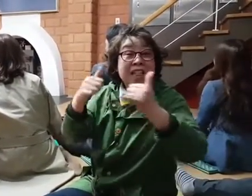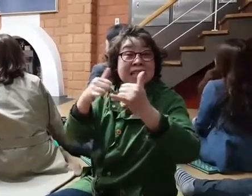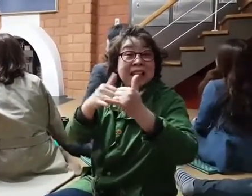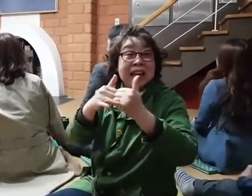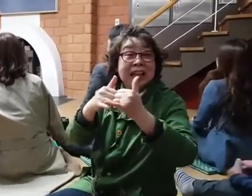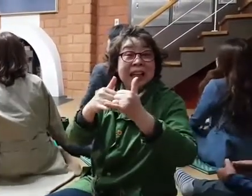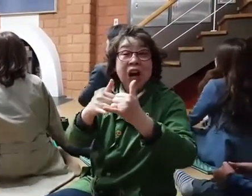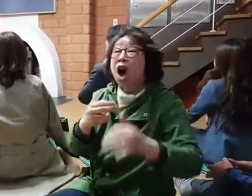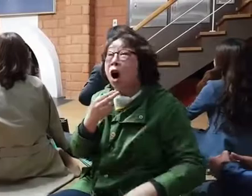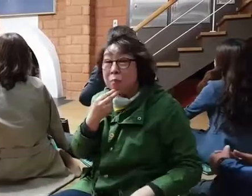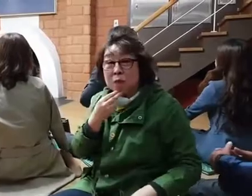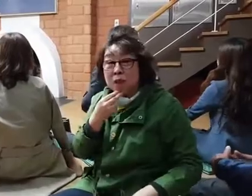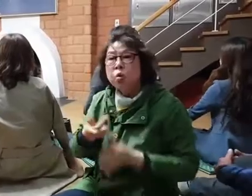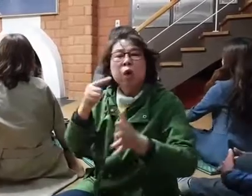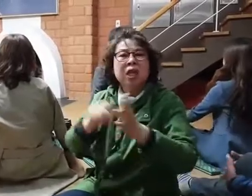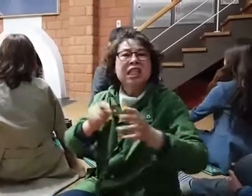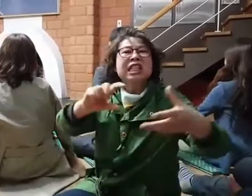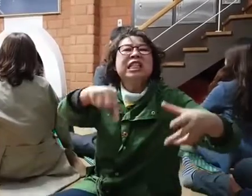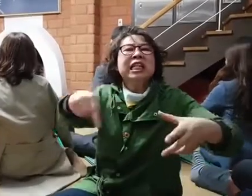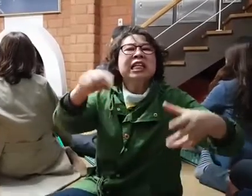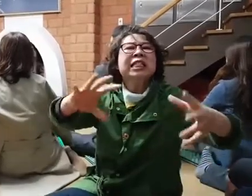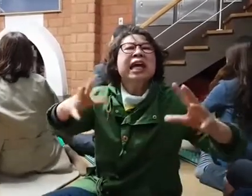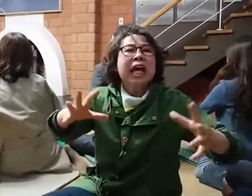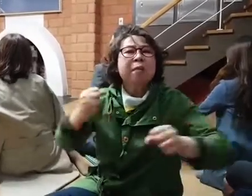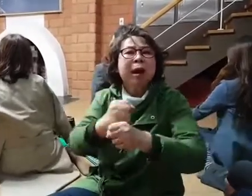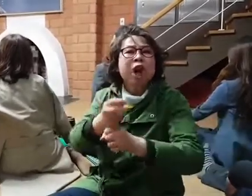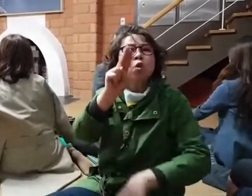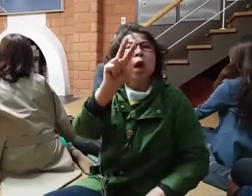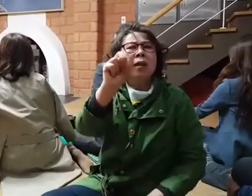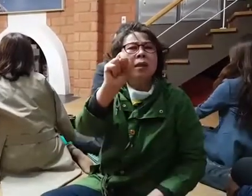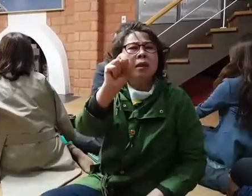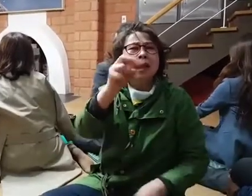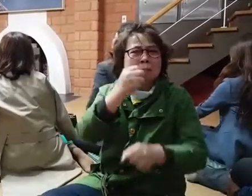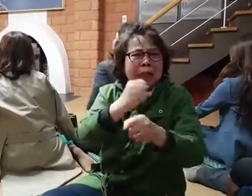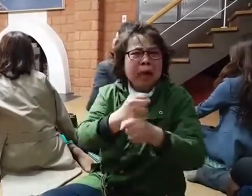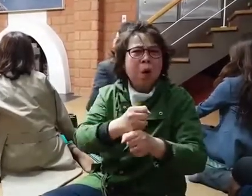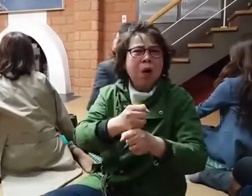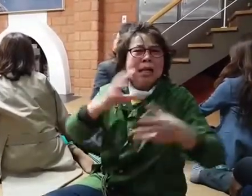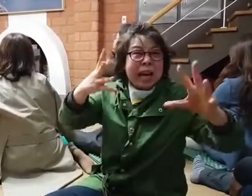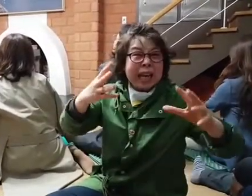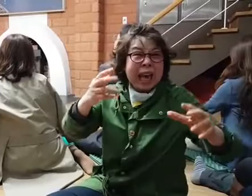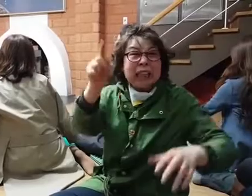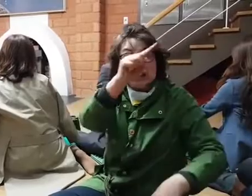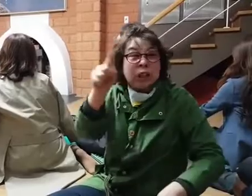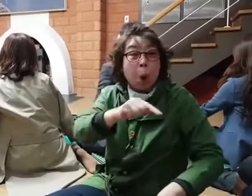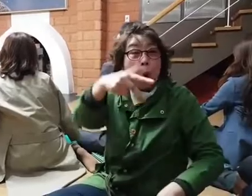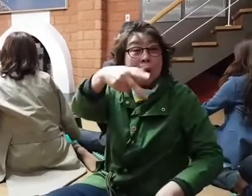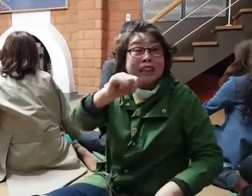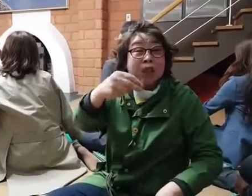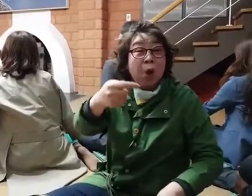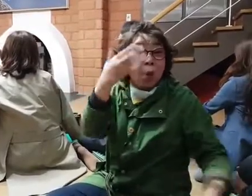전쟁이 없게끔 하기 위해서 세계가 지금 만들어간 것이 유엔을 만들었고 세계 지도를 정확하게 만들려고 했고